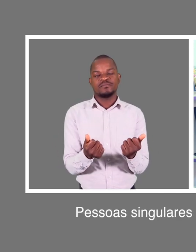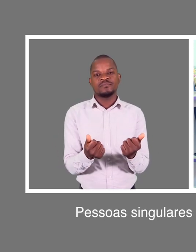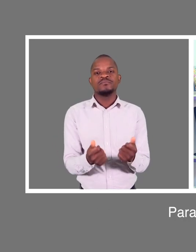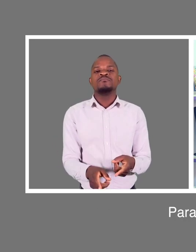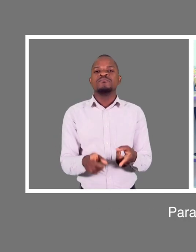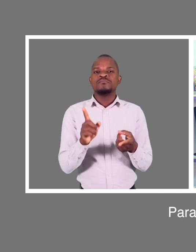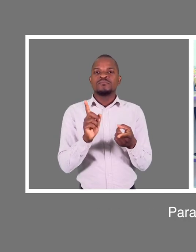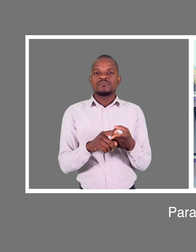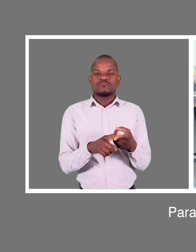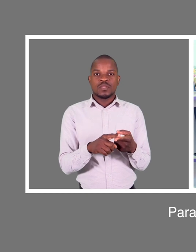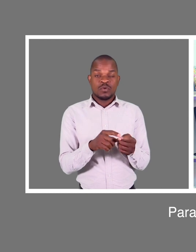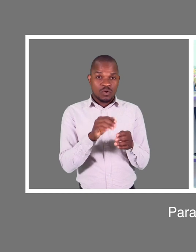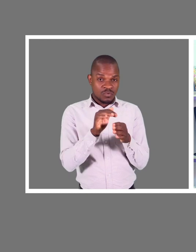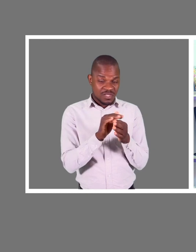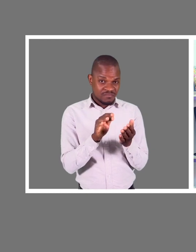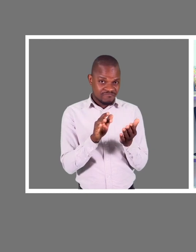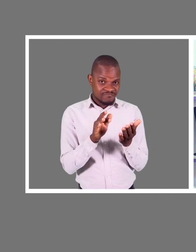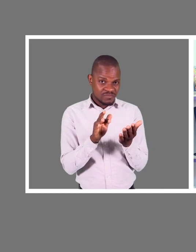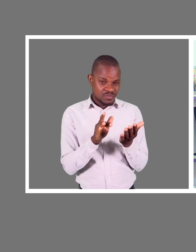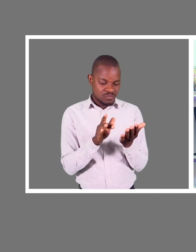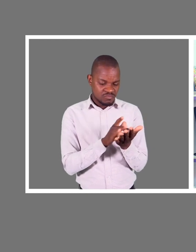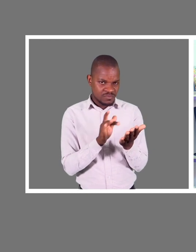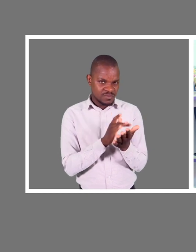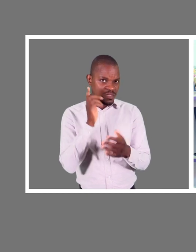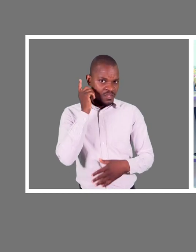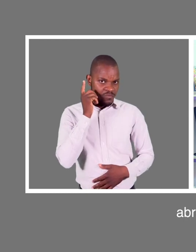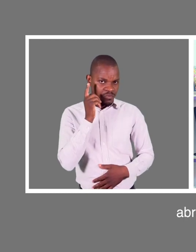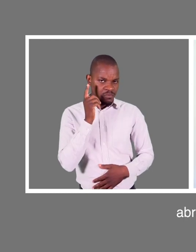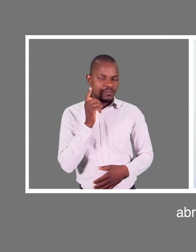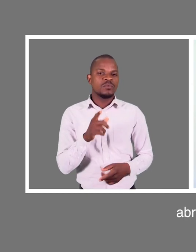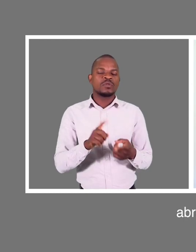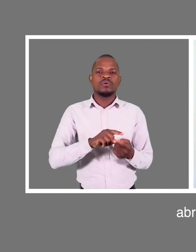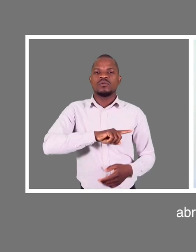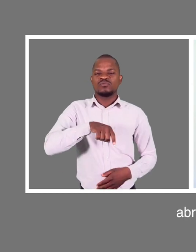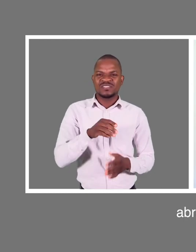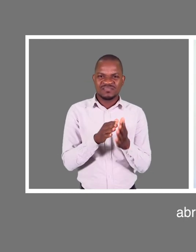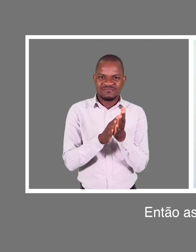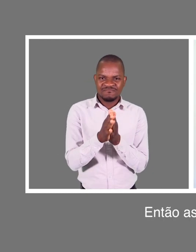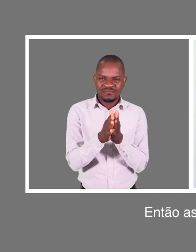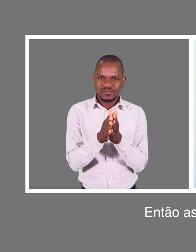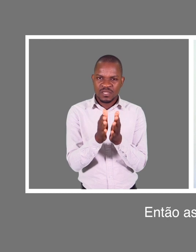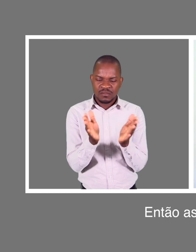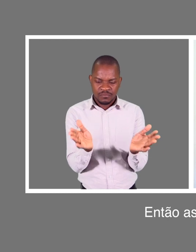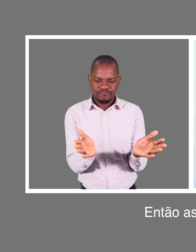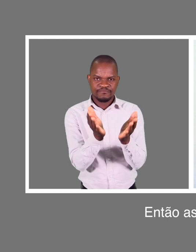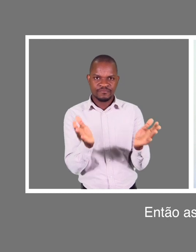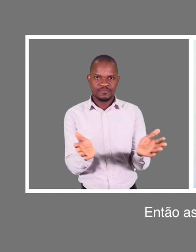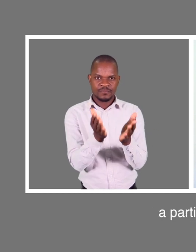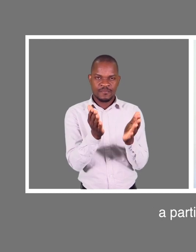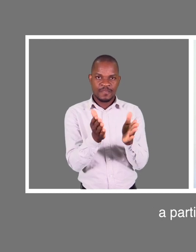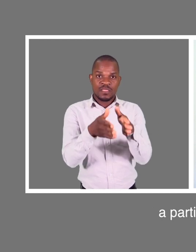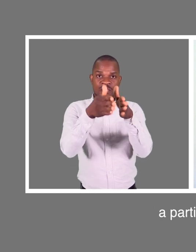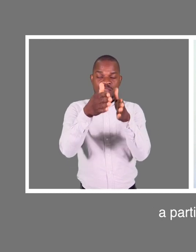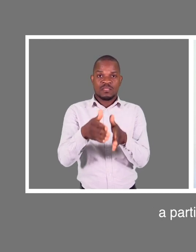concreto para oferecer ao mercado. Este aplicativo abre espaço para isso. Então, as pessoas podem aceder